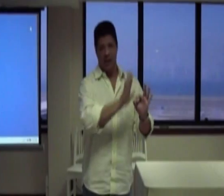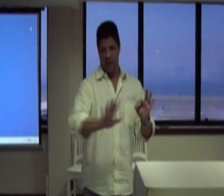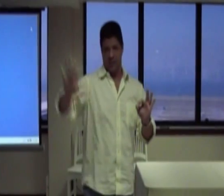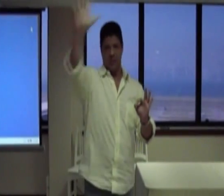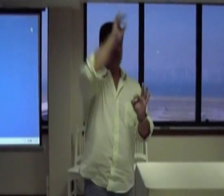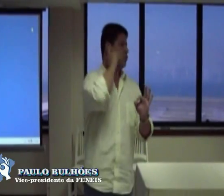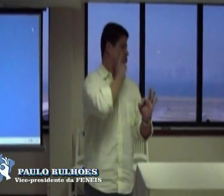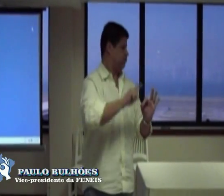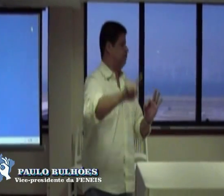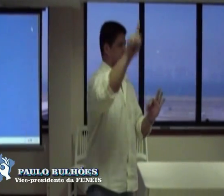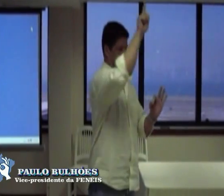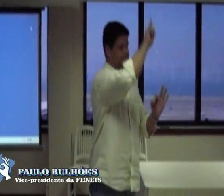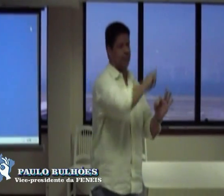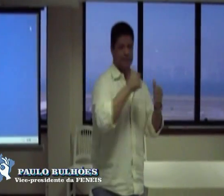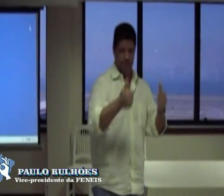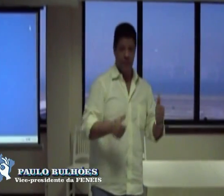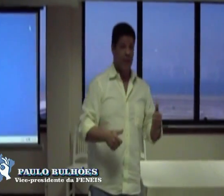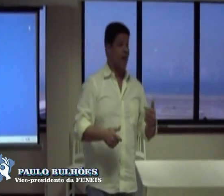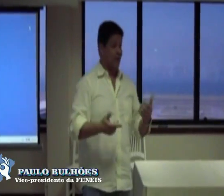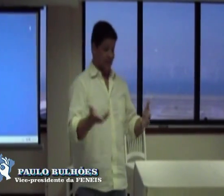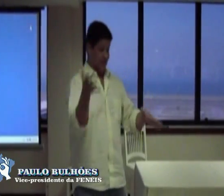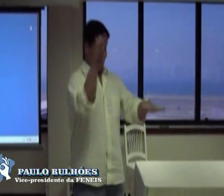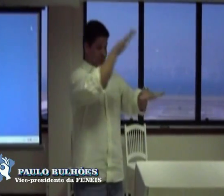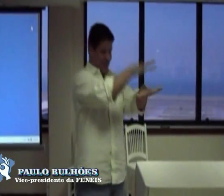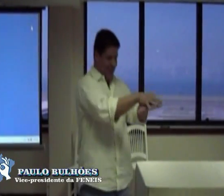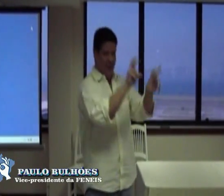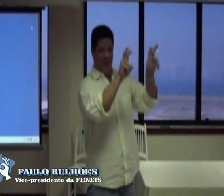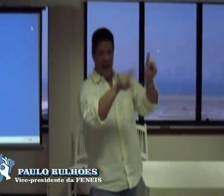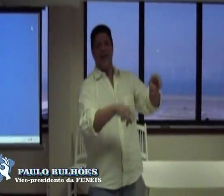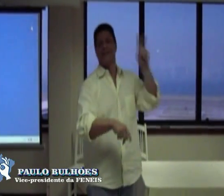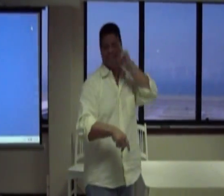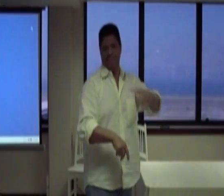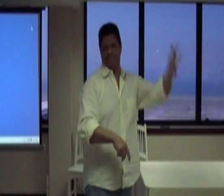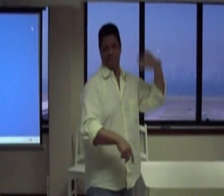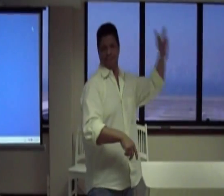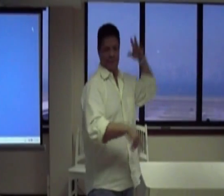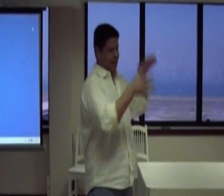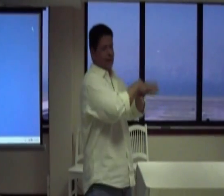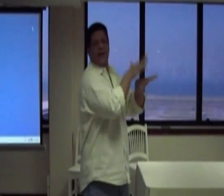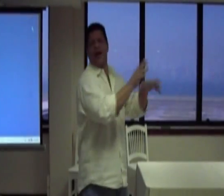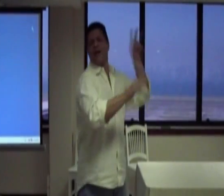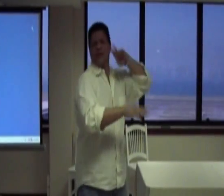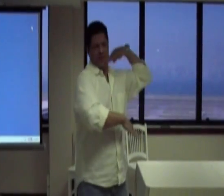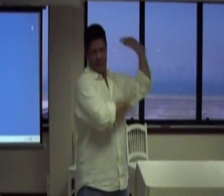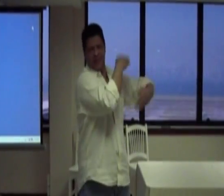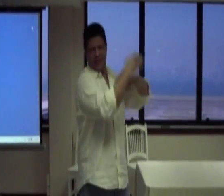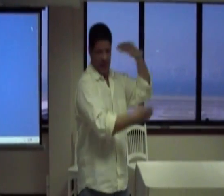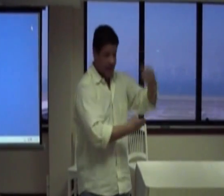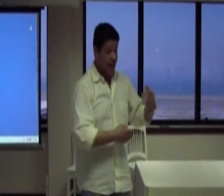a FENEIS, né, uma entidade de nível nacional, representatividade da pessoa surda. A história da inclusão é uma história antiga, né?